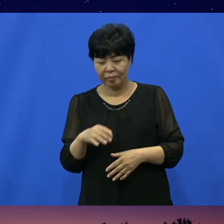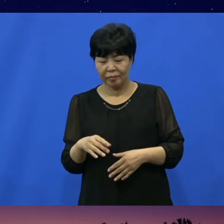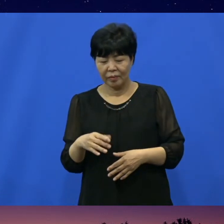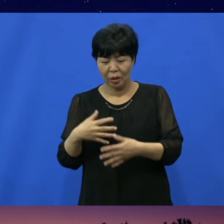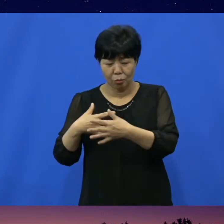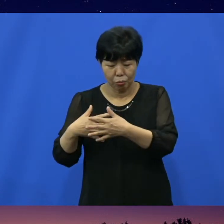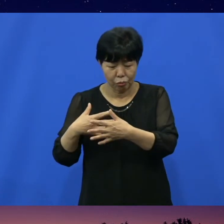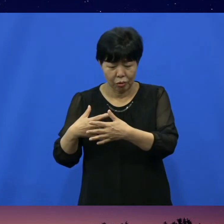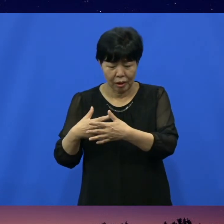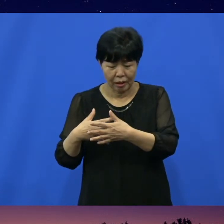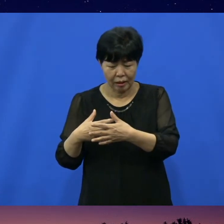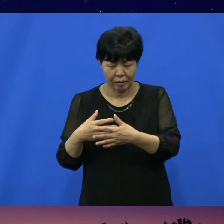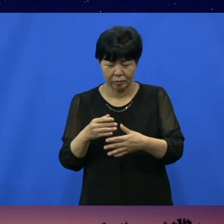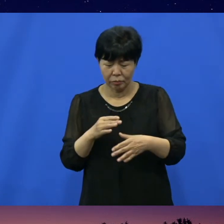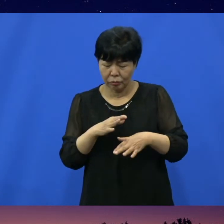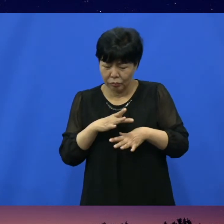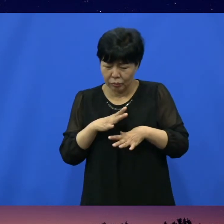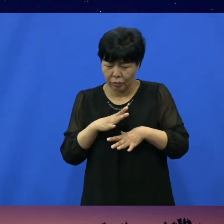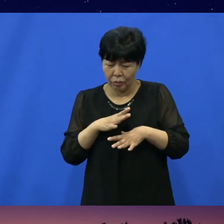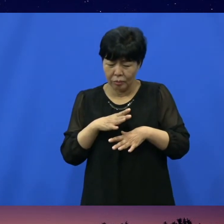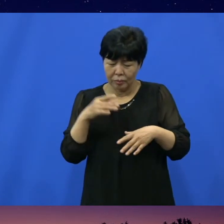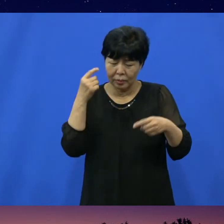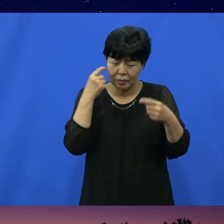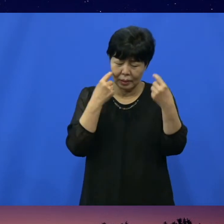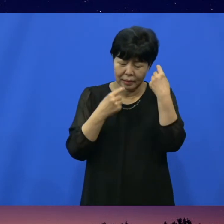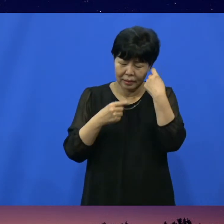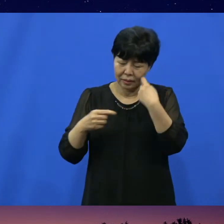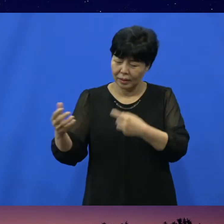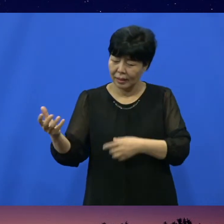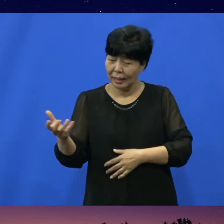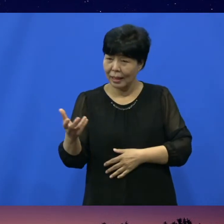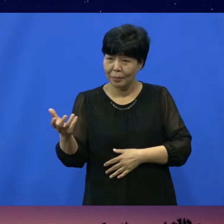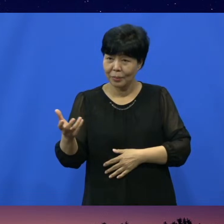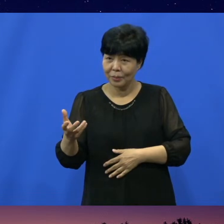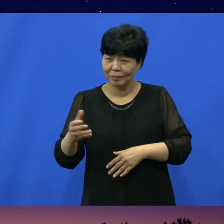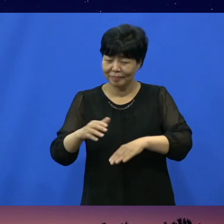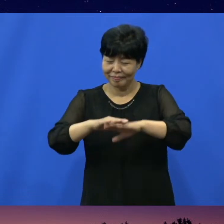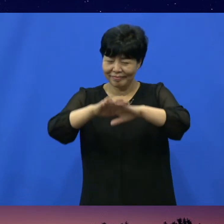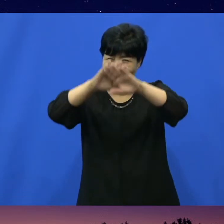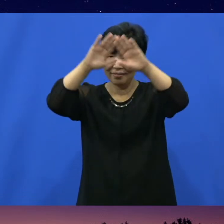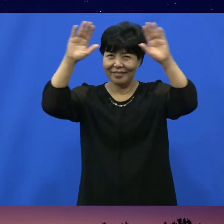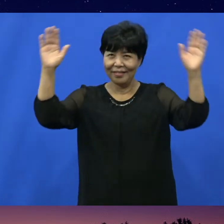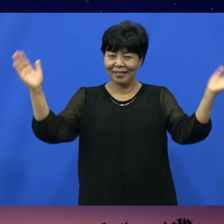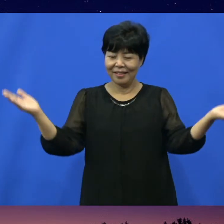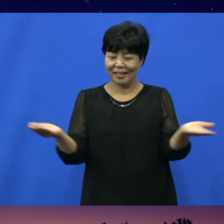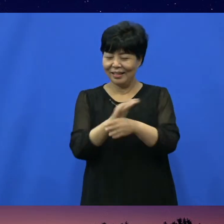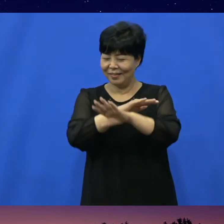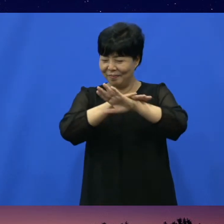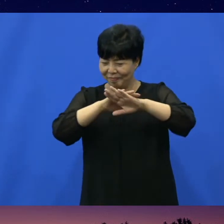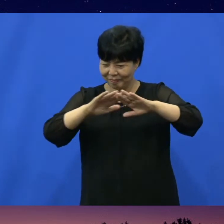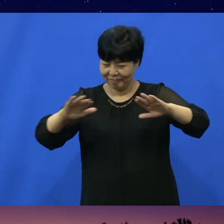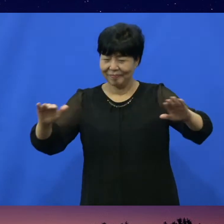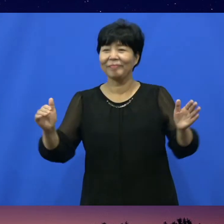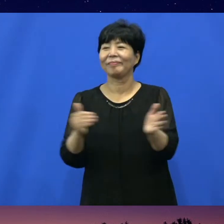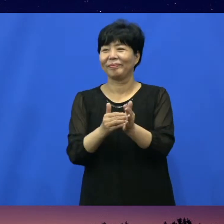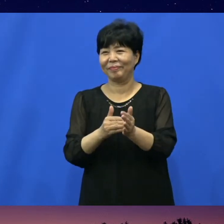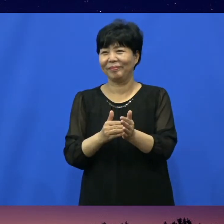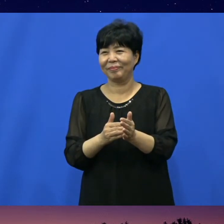절망, 그 모든 상처, 아픔들이 한순간에 해결되고 내 갈증이